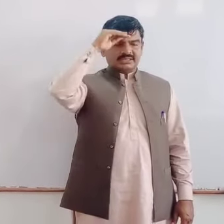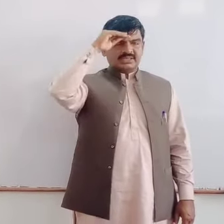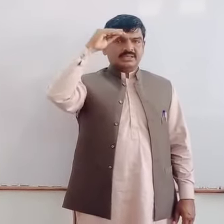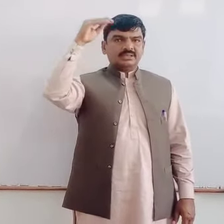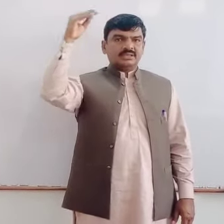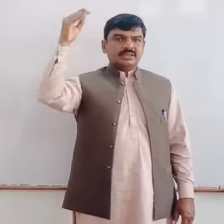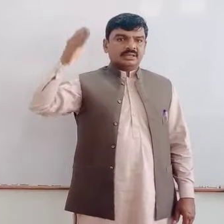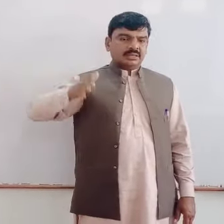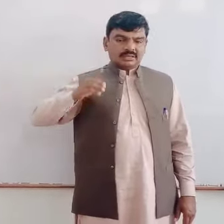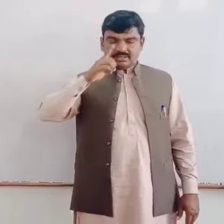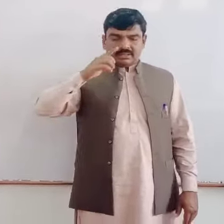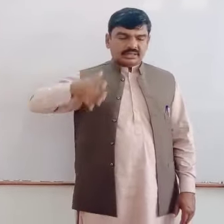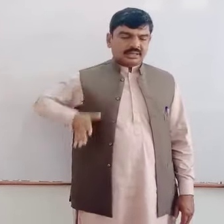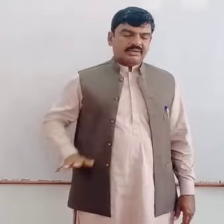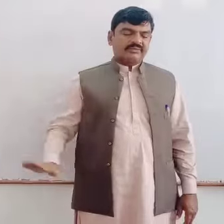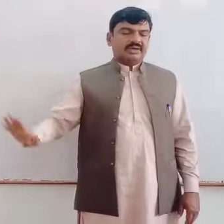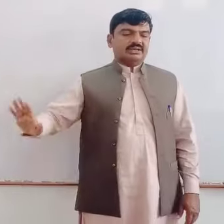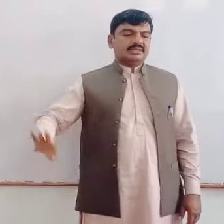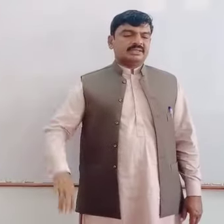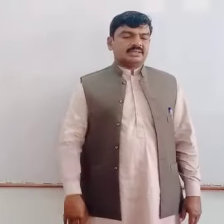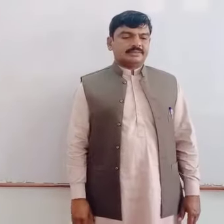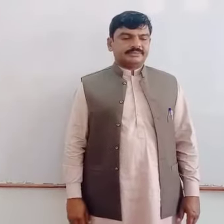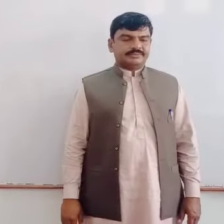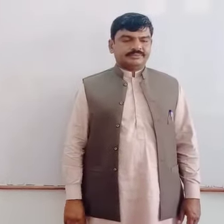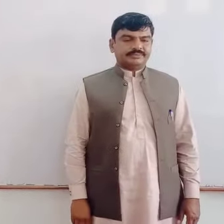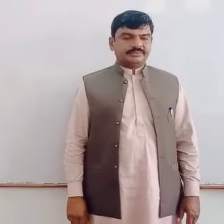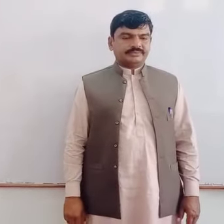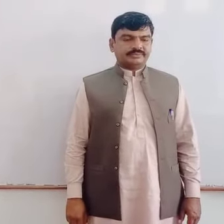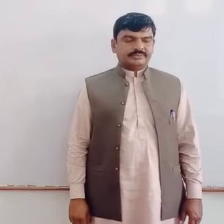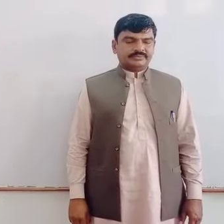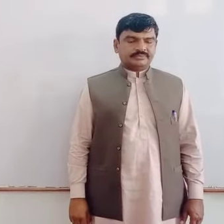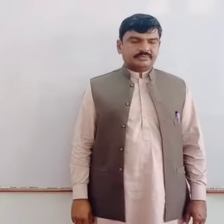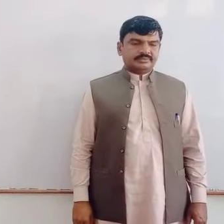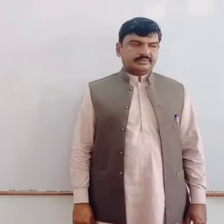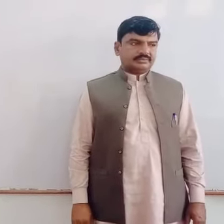حضرت حوا علیہ السلام